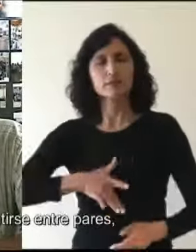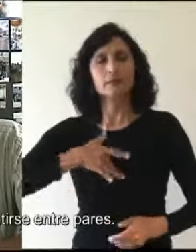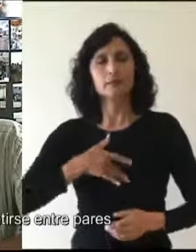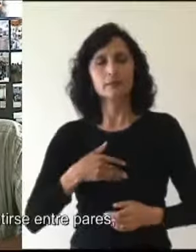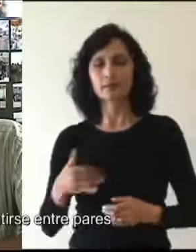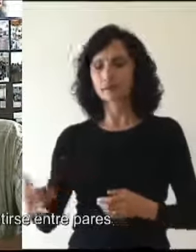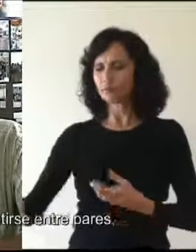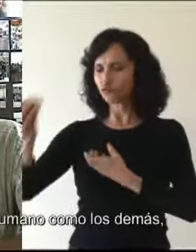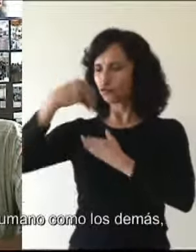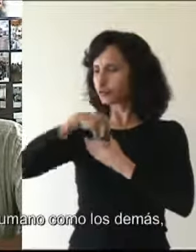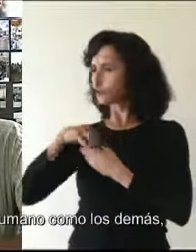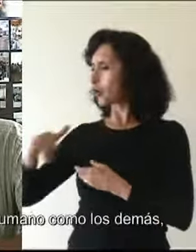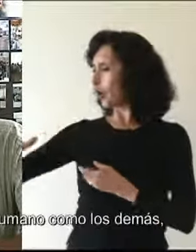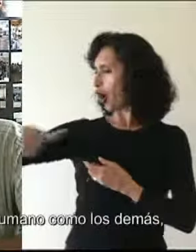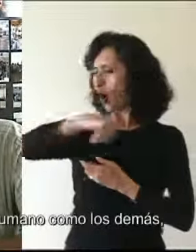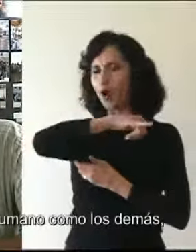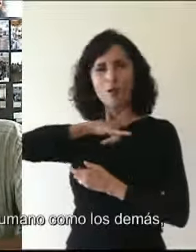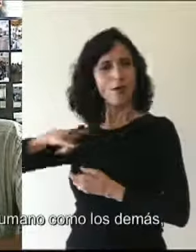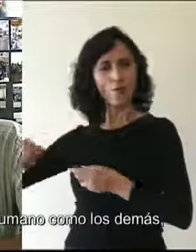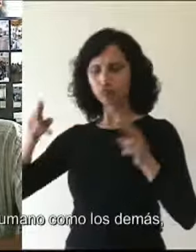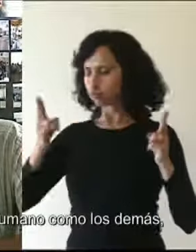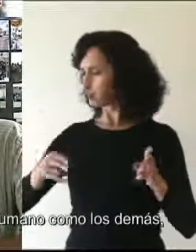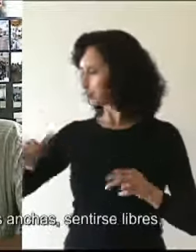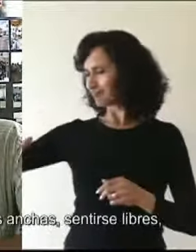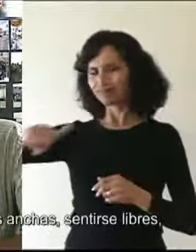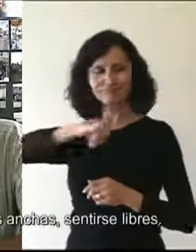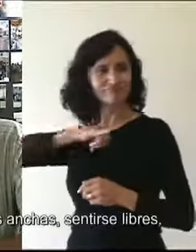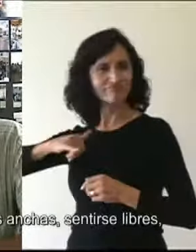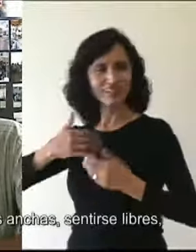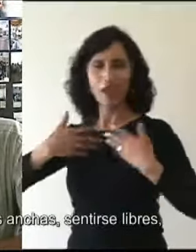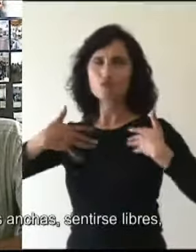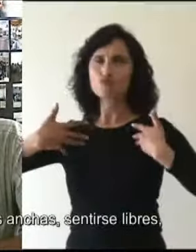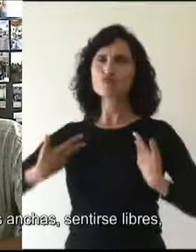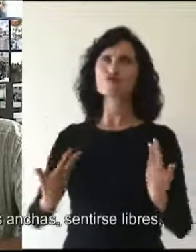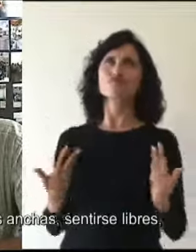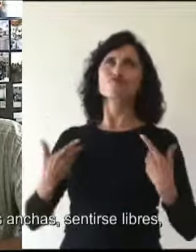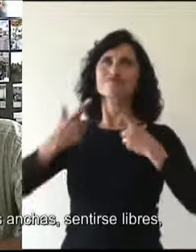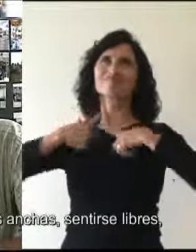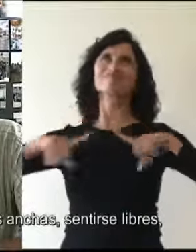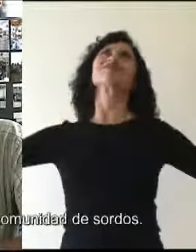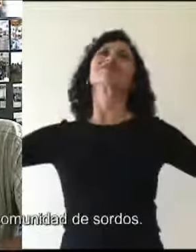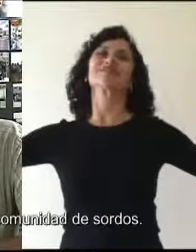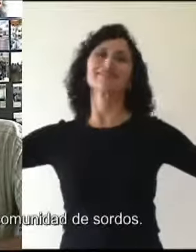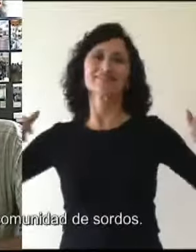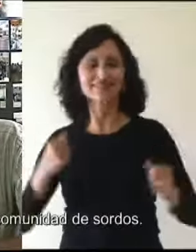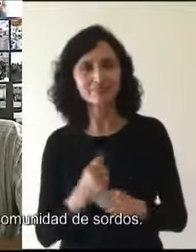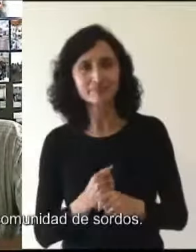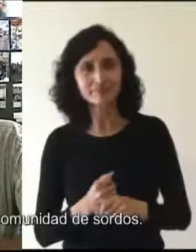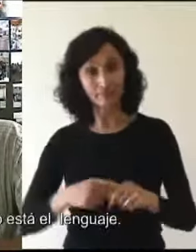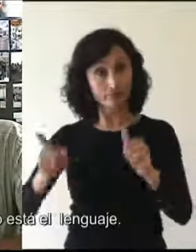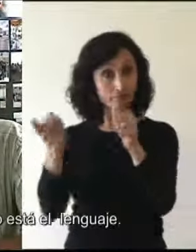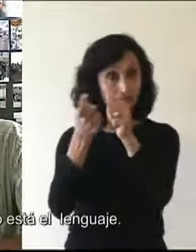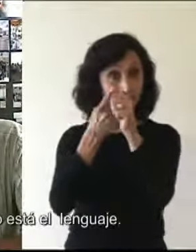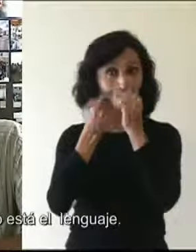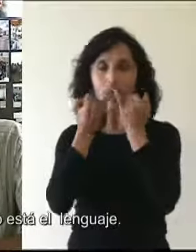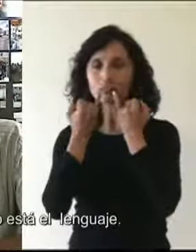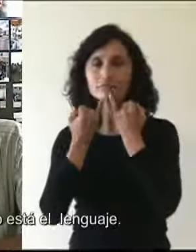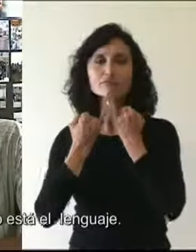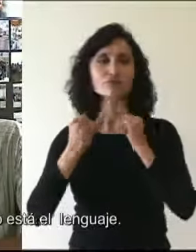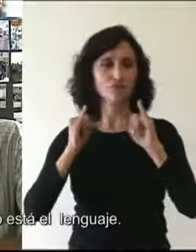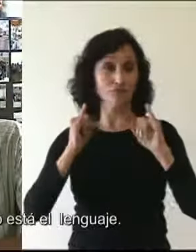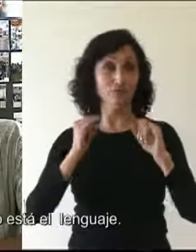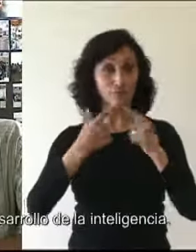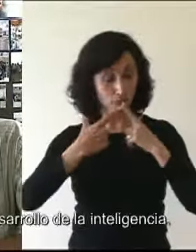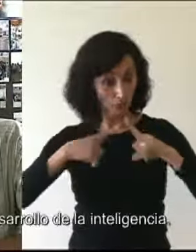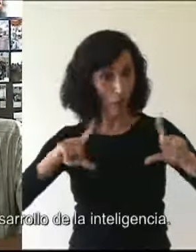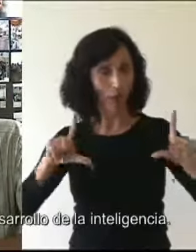de sentirse entre pares, sentirse tan humano como los demás, sentirse a sus anchas, sentirse libre. Esa es la comunidad de sordos. Primero,